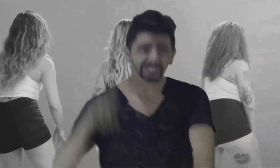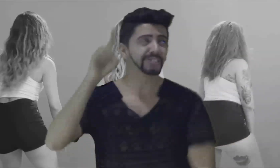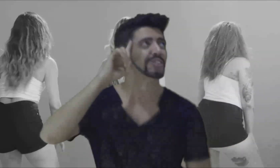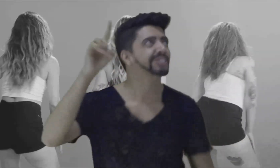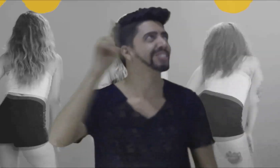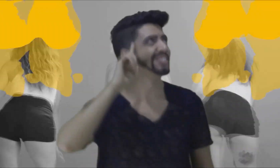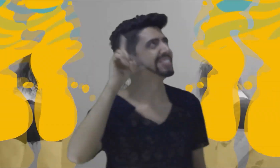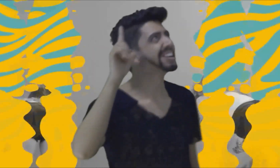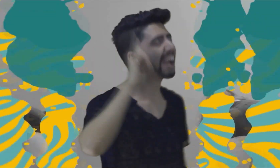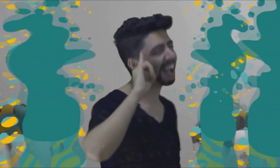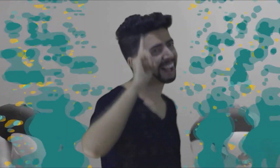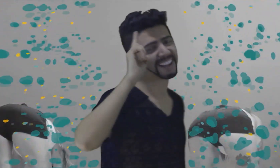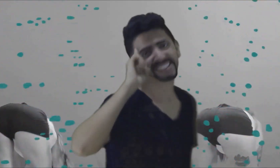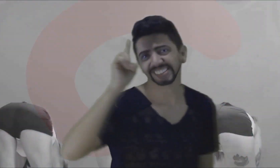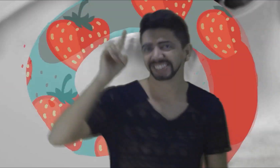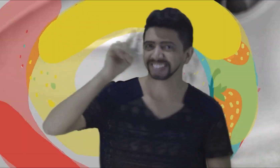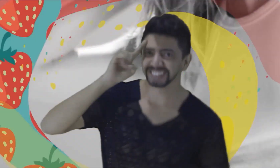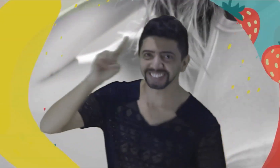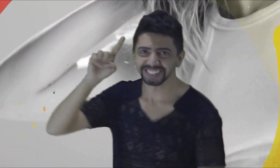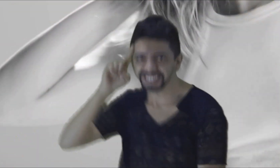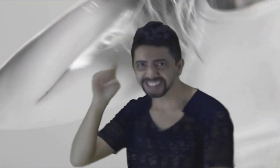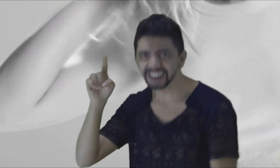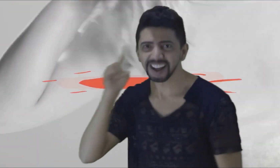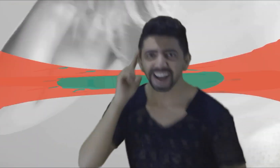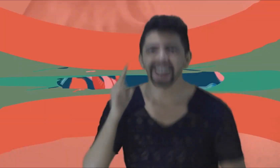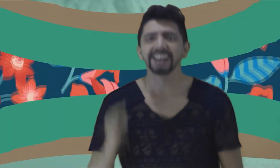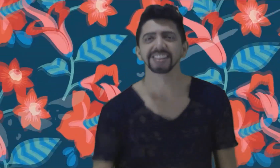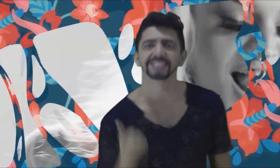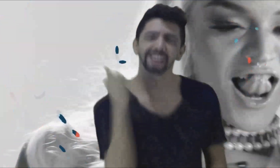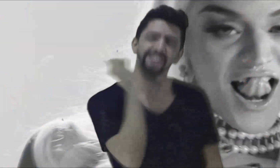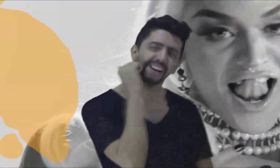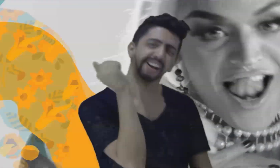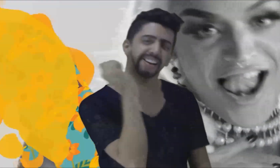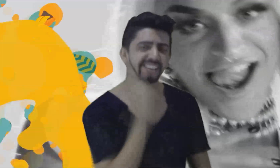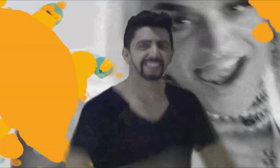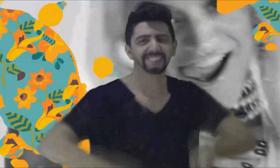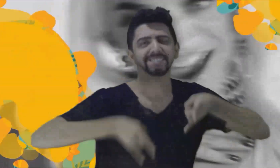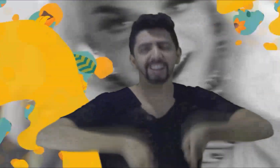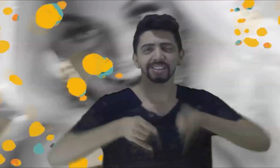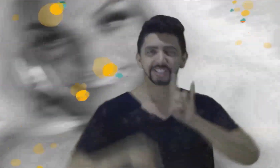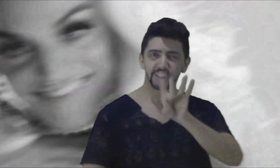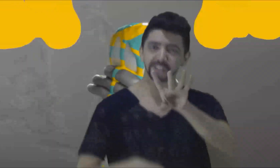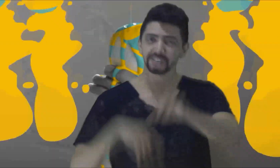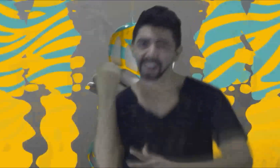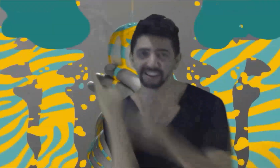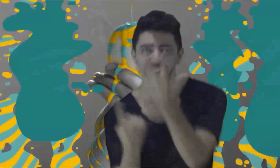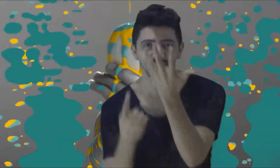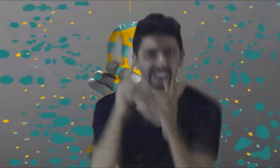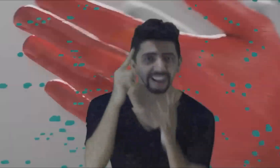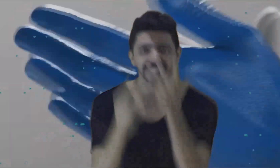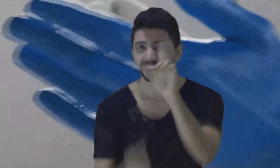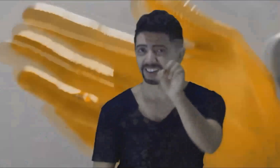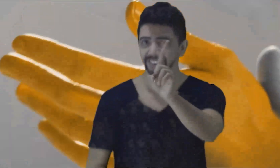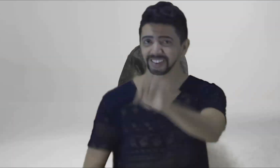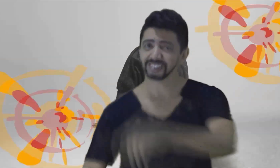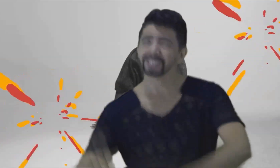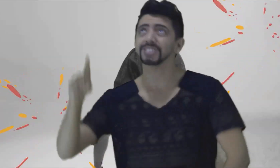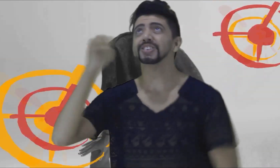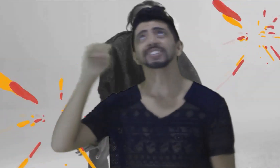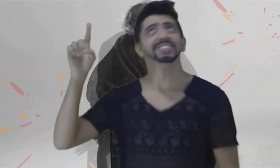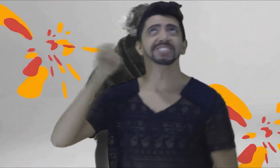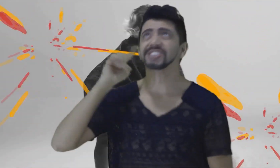vadia. Sou todo dia, sou todo dia. Eu não espero o carnaval chegar pra ser